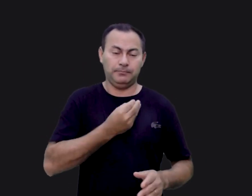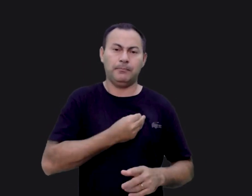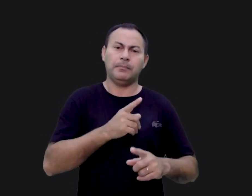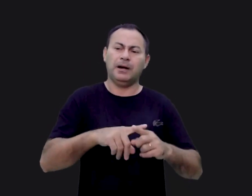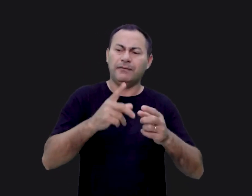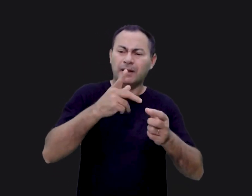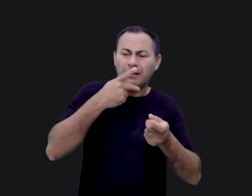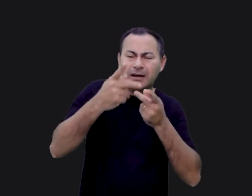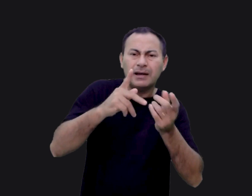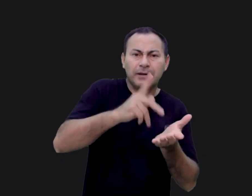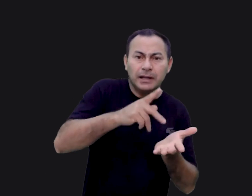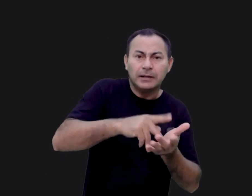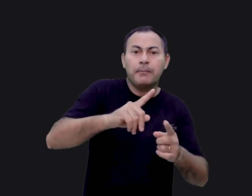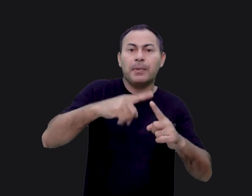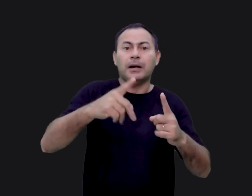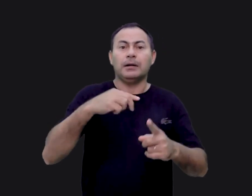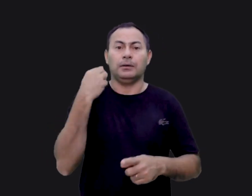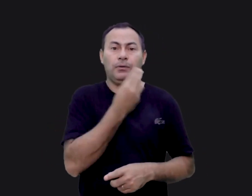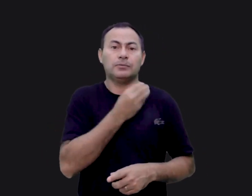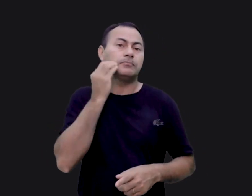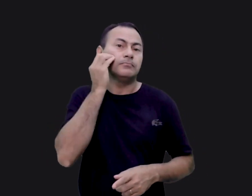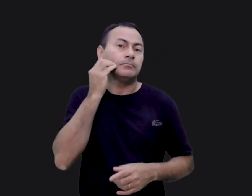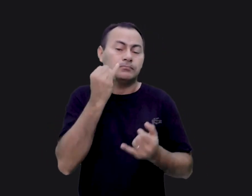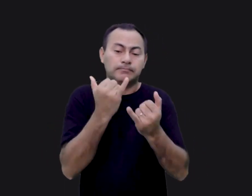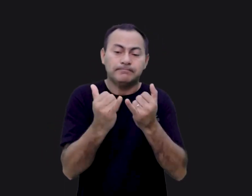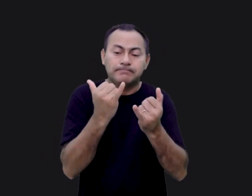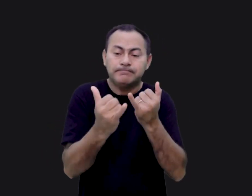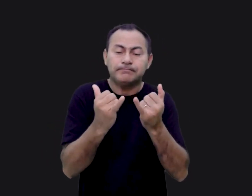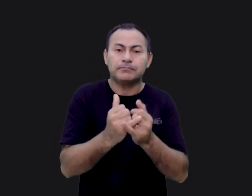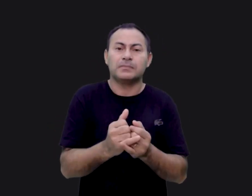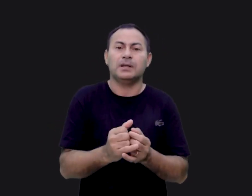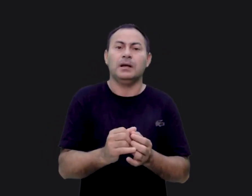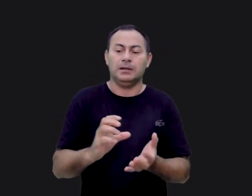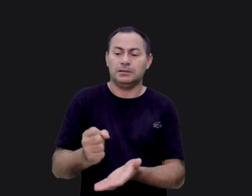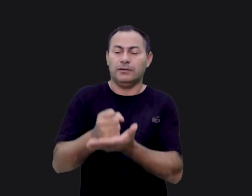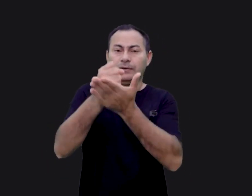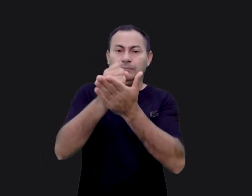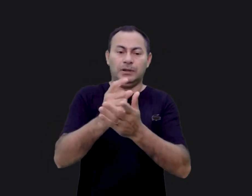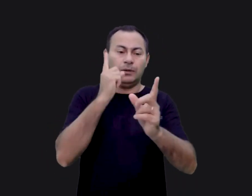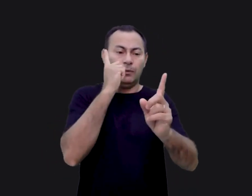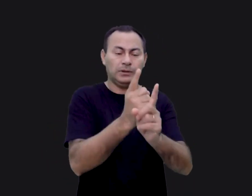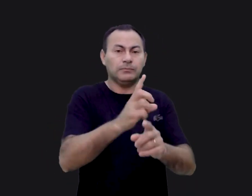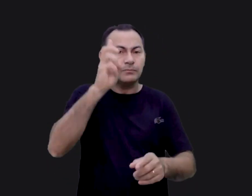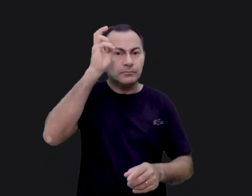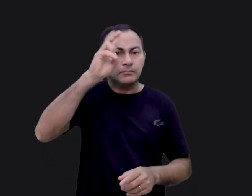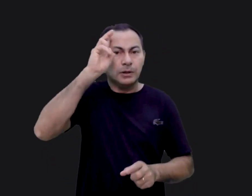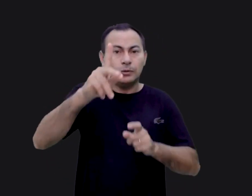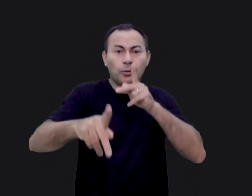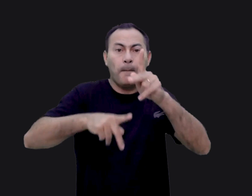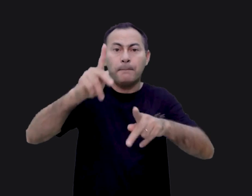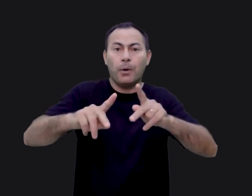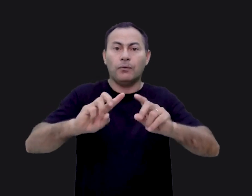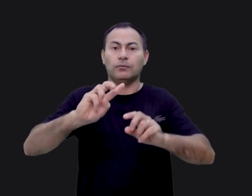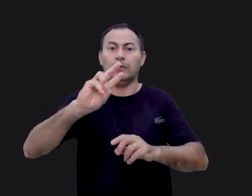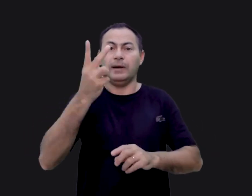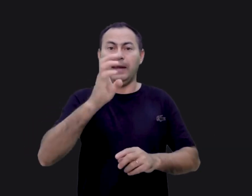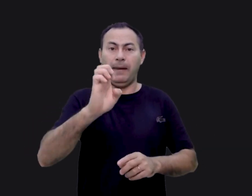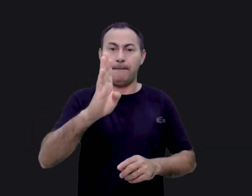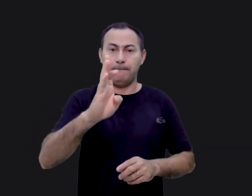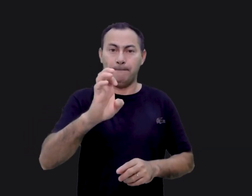mas frequentemente a nossa experiência de salvação se assemelha à salvação alegórica que encontramos na história dos hebreus, relatada